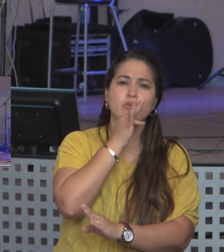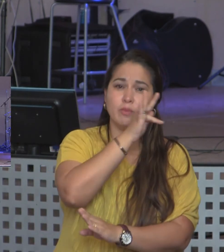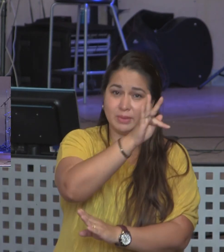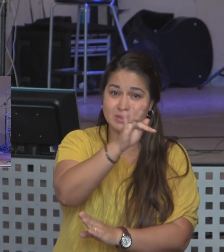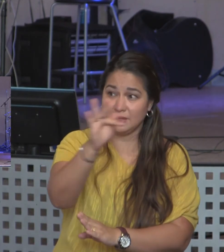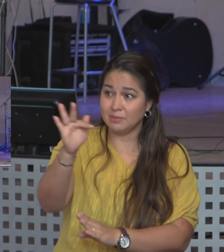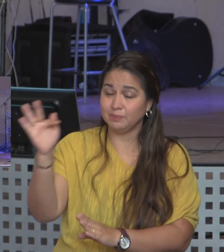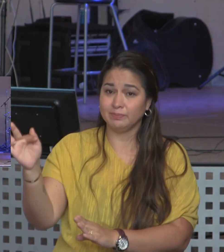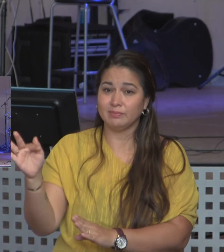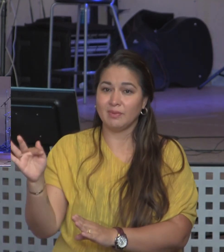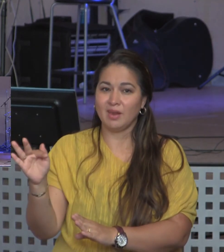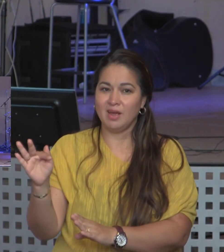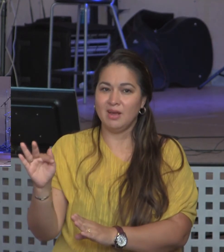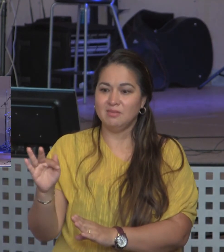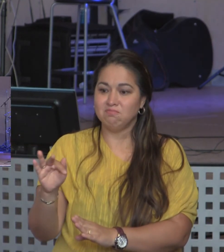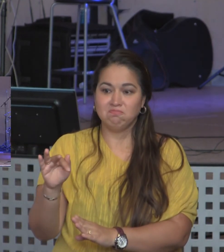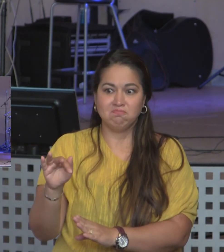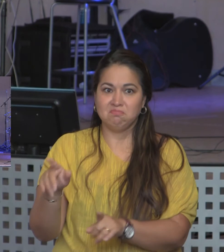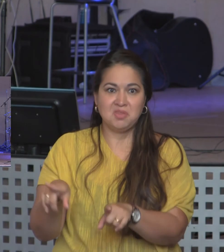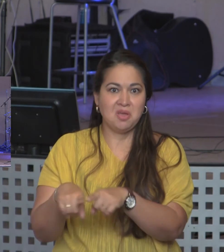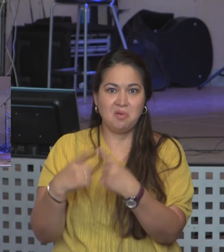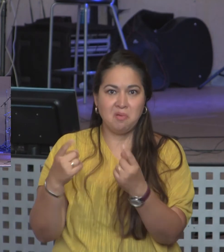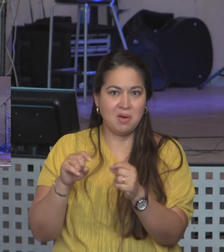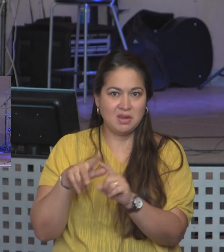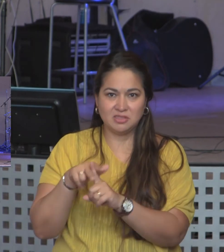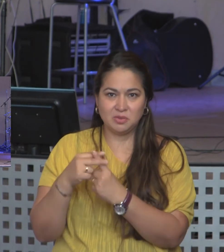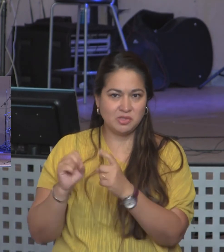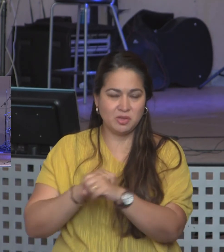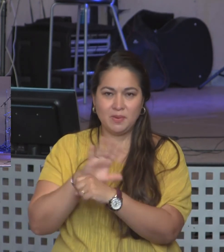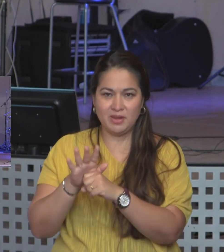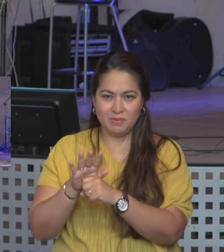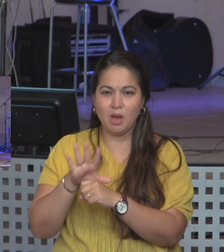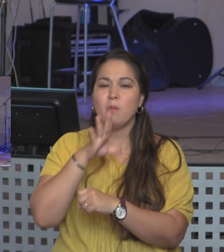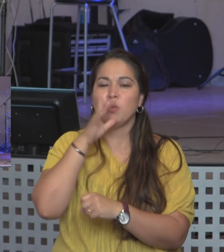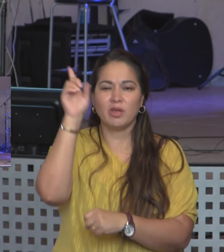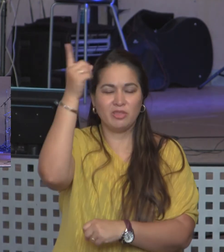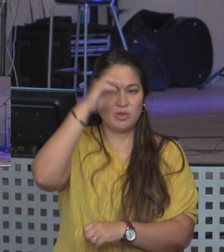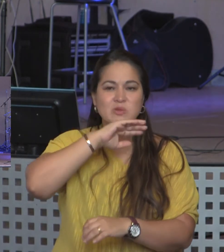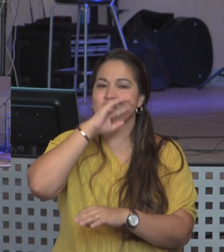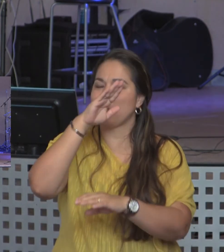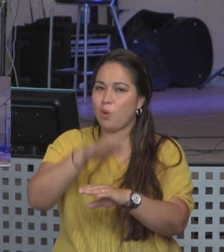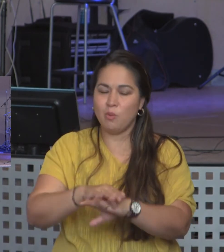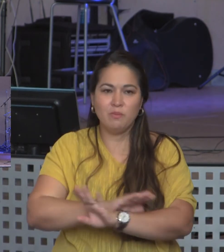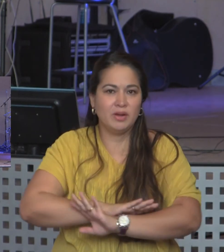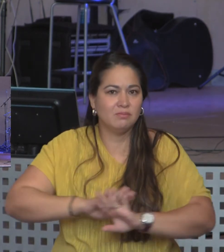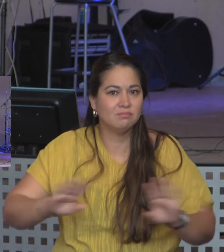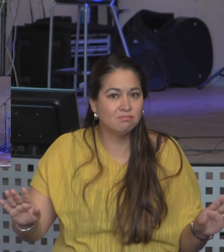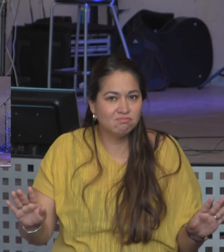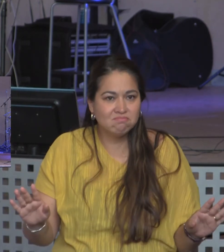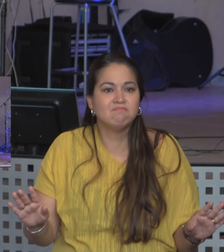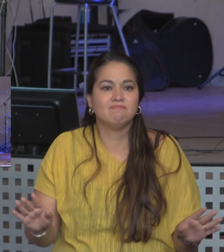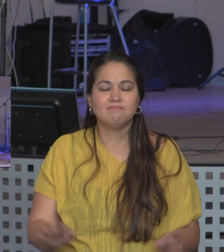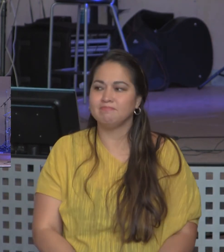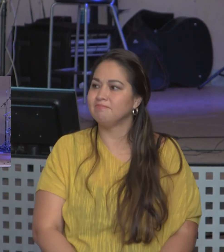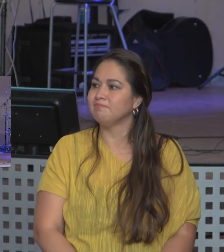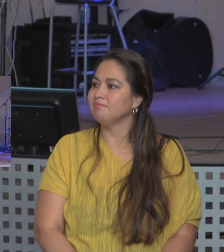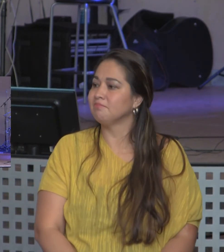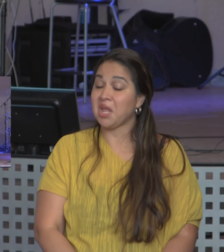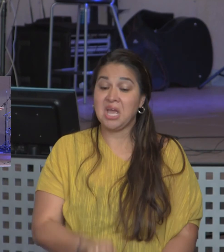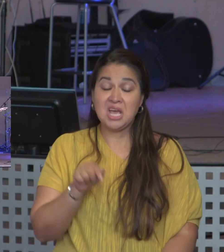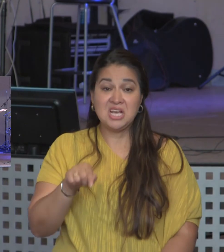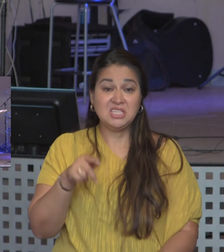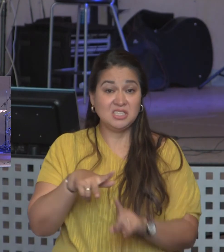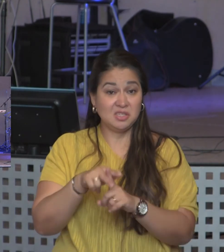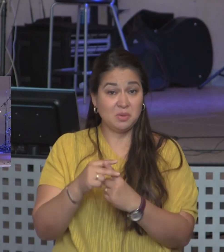cuando acabe esta pandemia, y yo creo que va a acabar, seguirá vigente de igual manera. Esto no estorba a